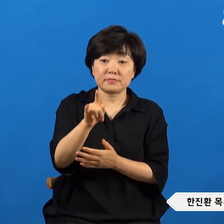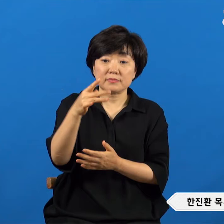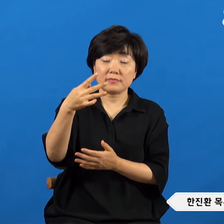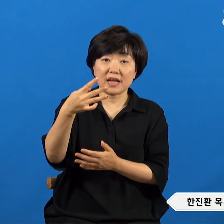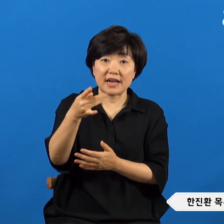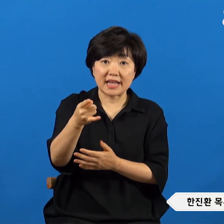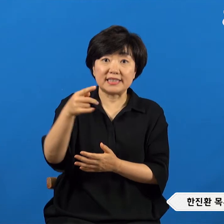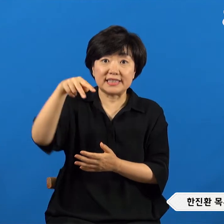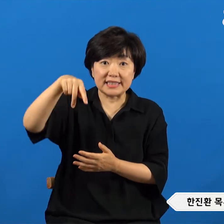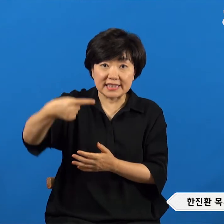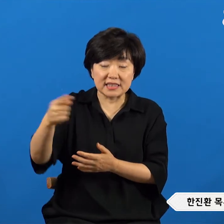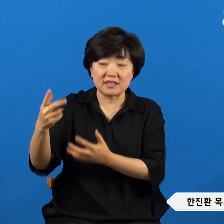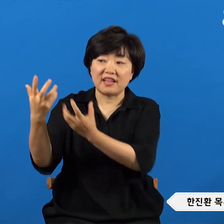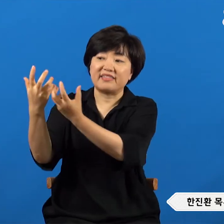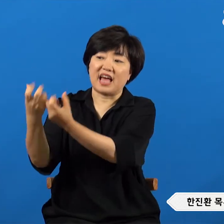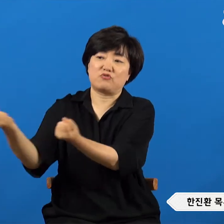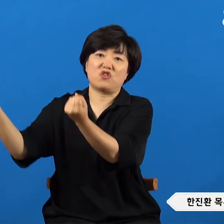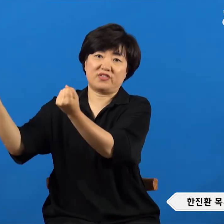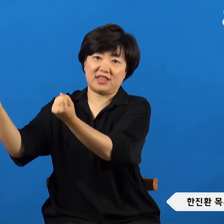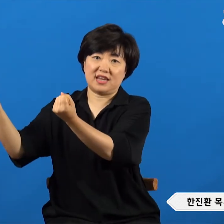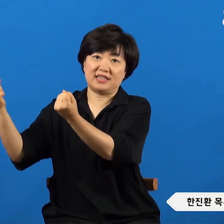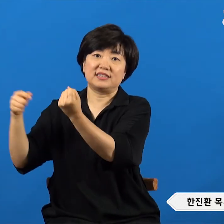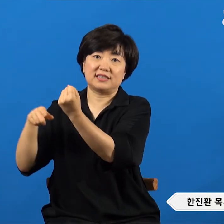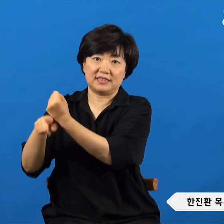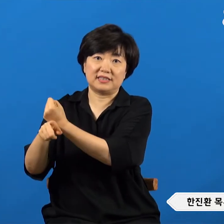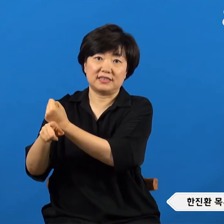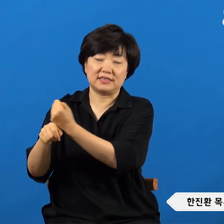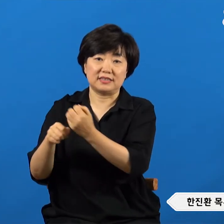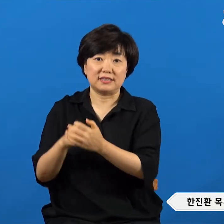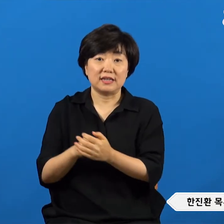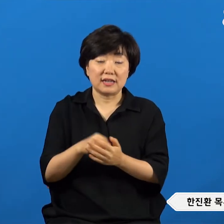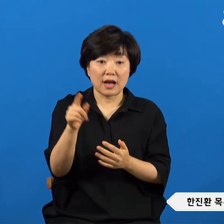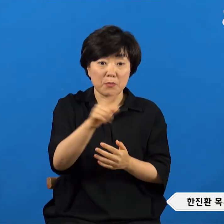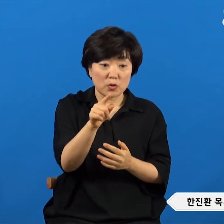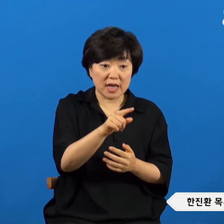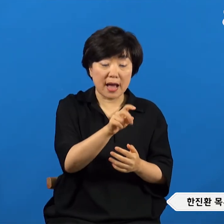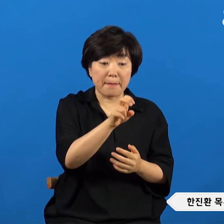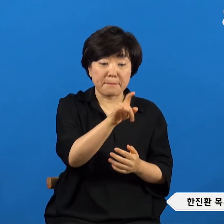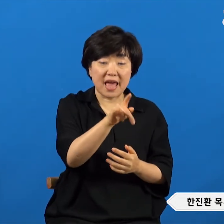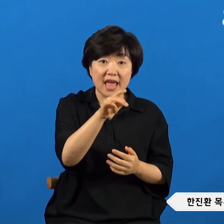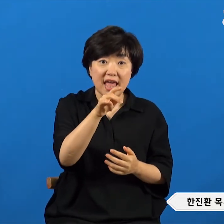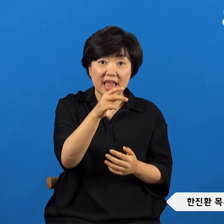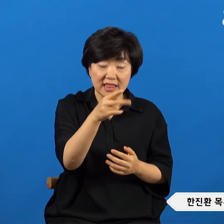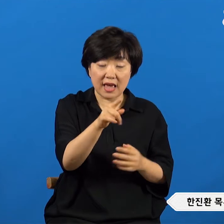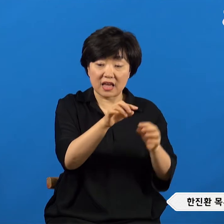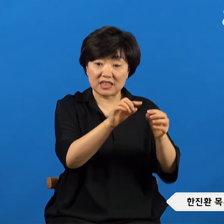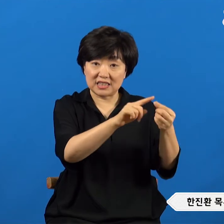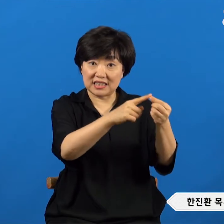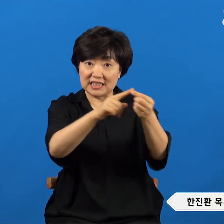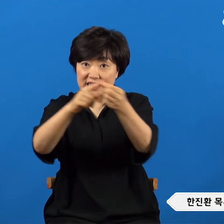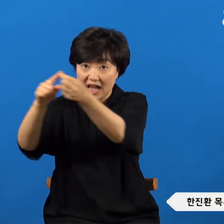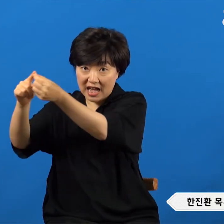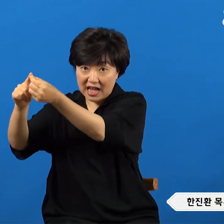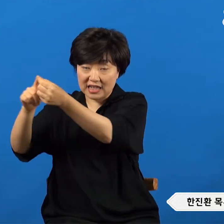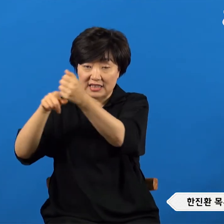베레스는 나뉘었다 하는 뜻입니다. 그러니까 메네 메네 데겔 우바르신은